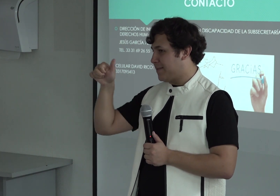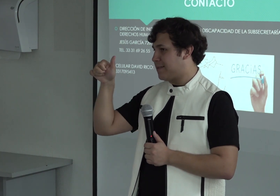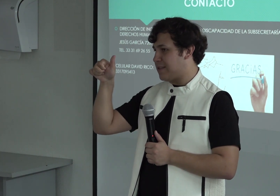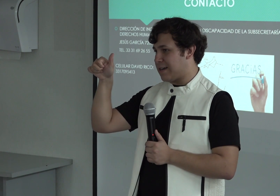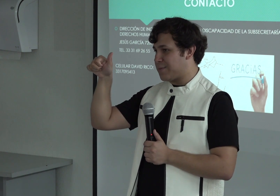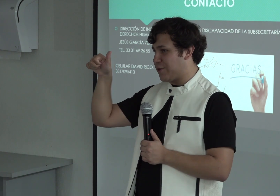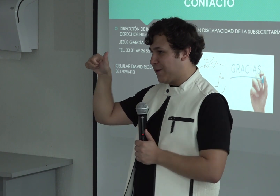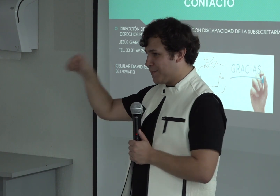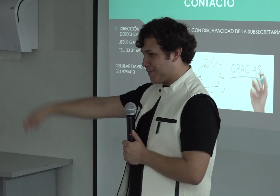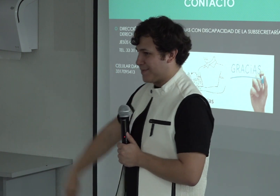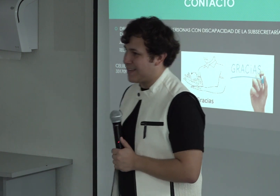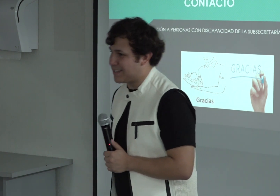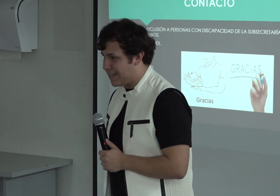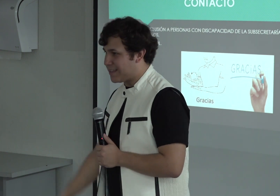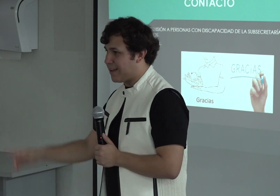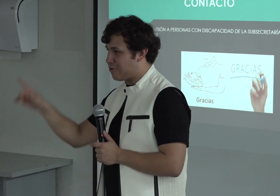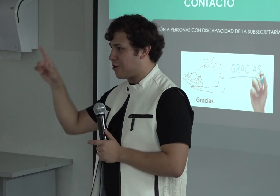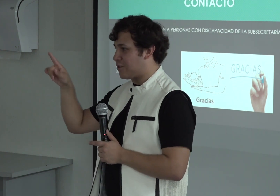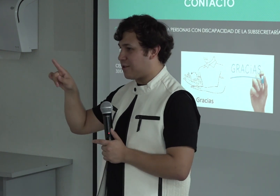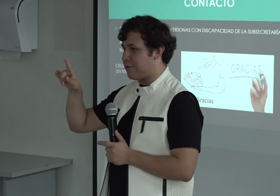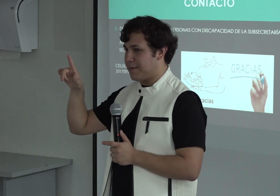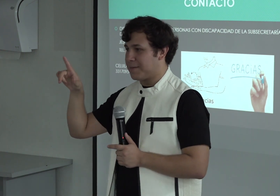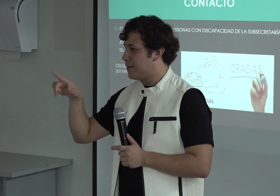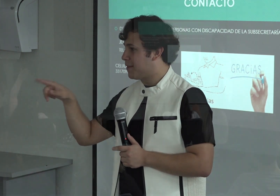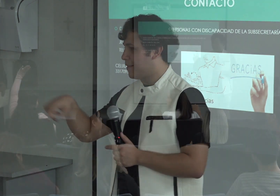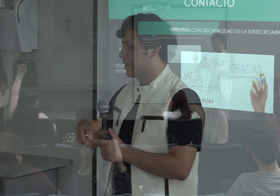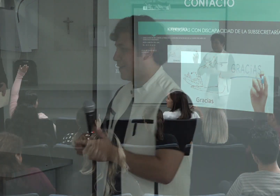¿Sí se respondió? Excelente. ¿Alguna otra duda? Acá.